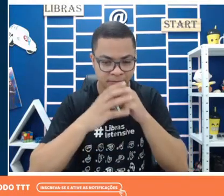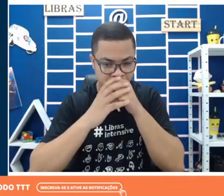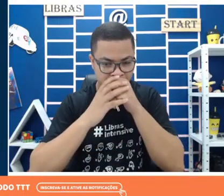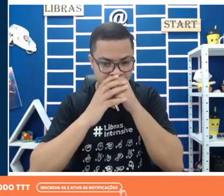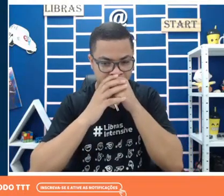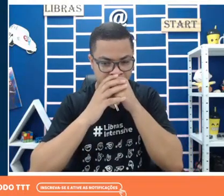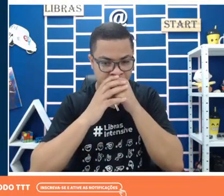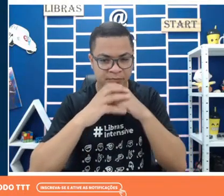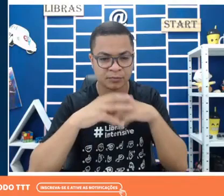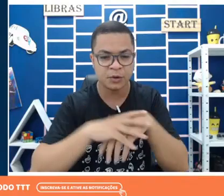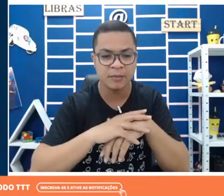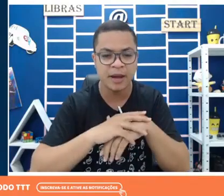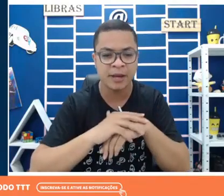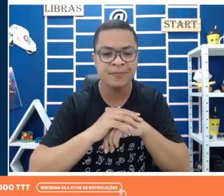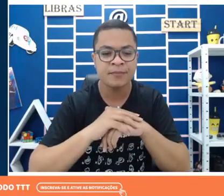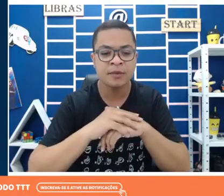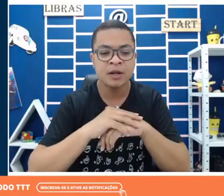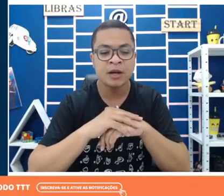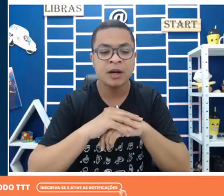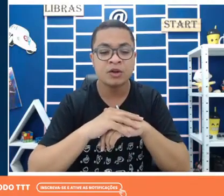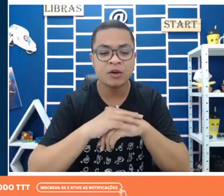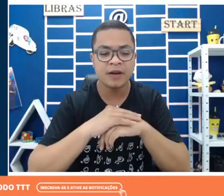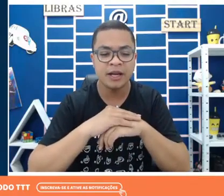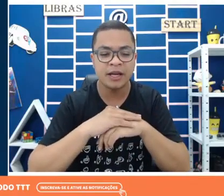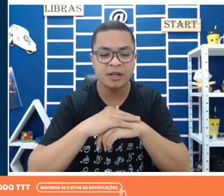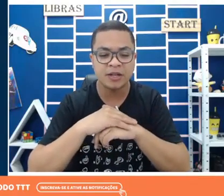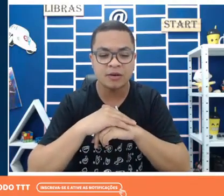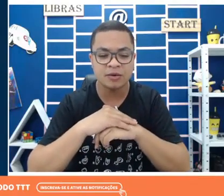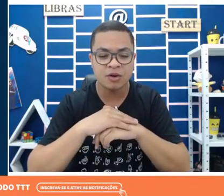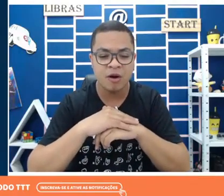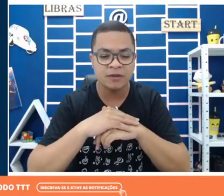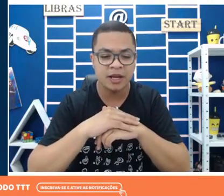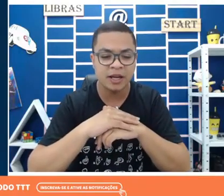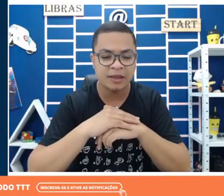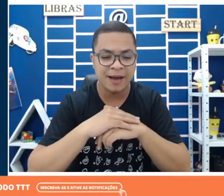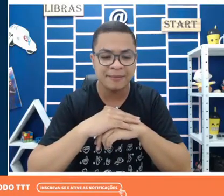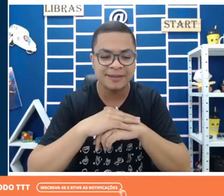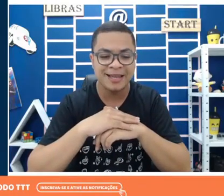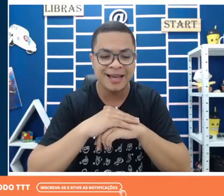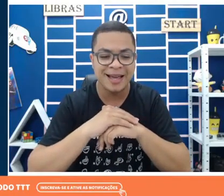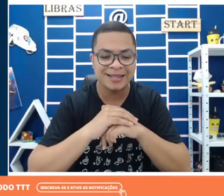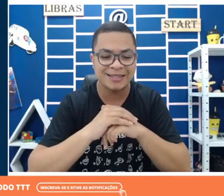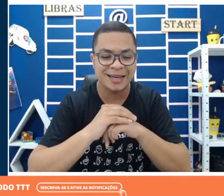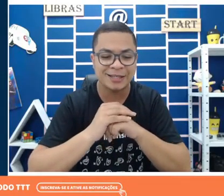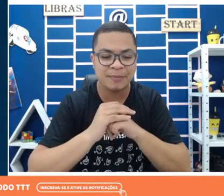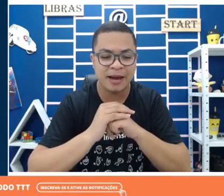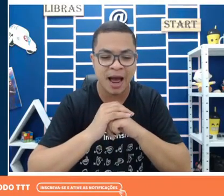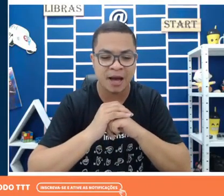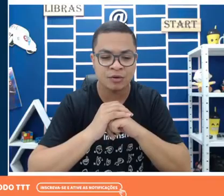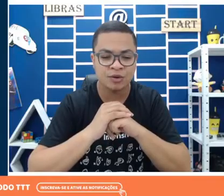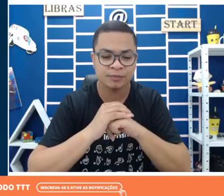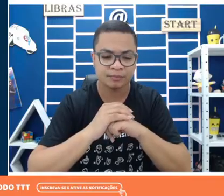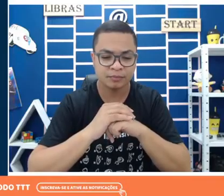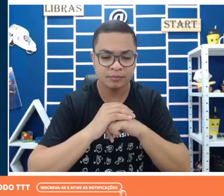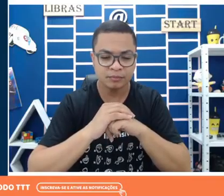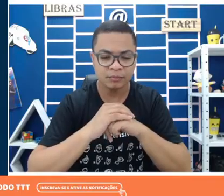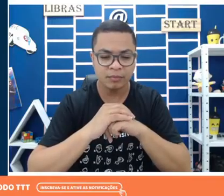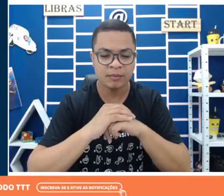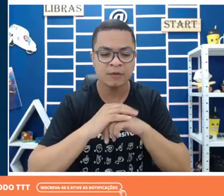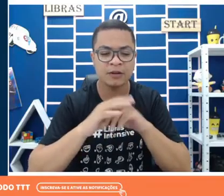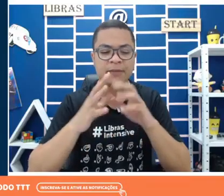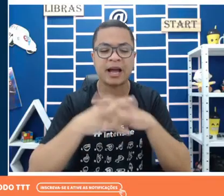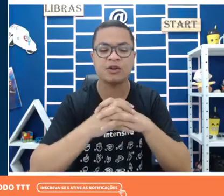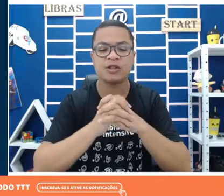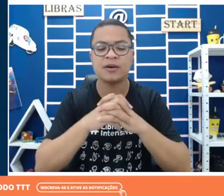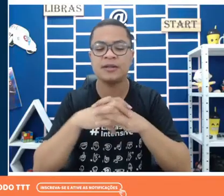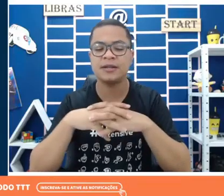bem. Muito bem. Eu tô vendo aí que tem uns alunos novos aí que tá desesperados.